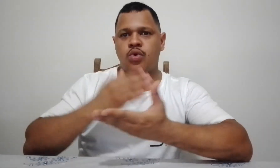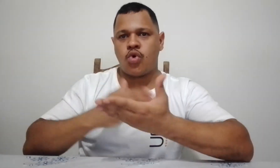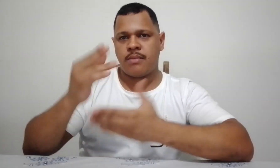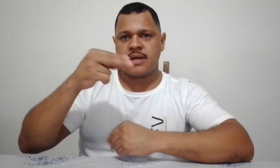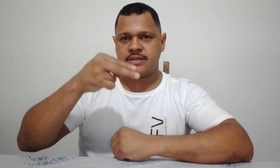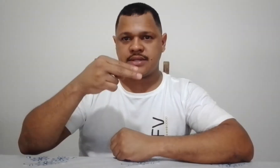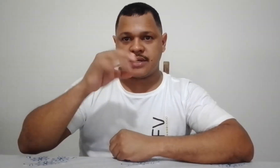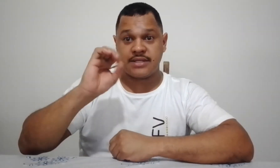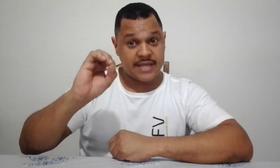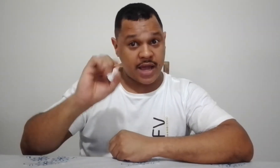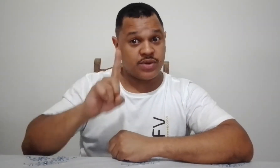0.